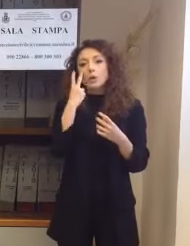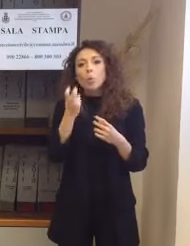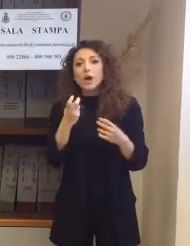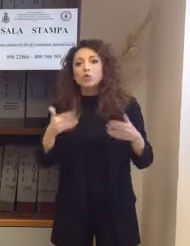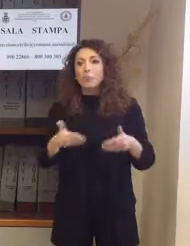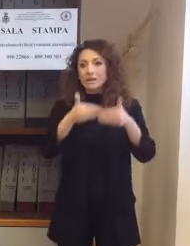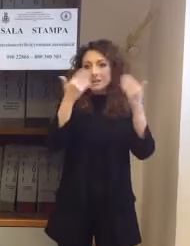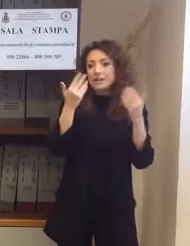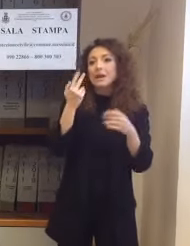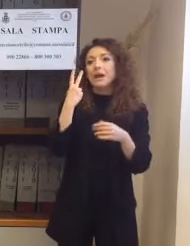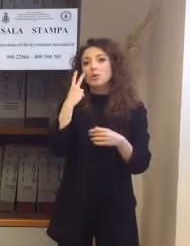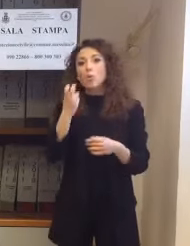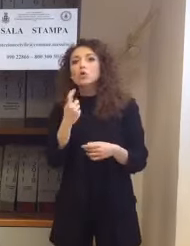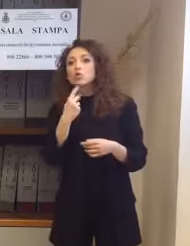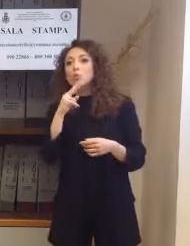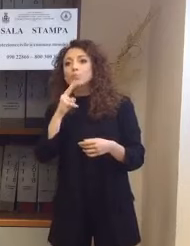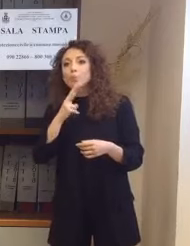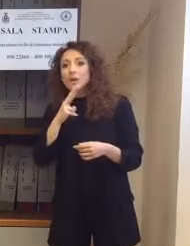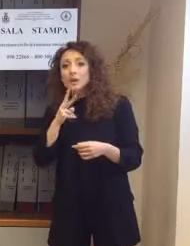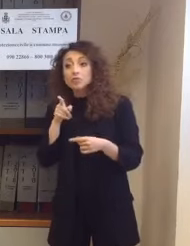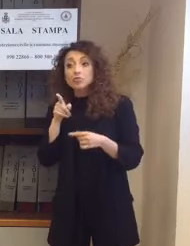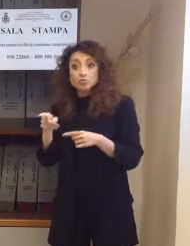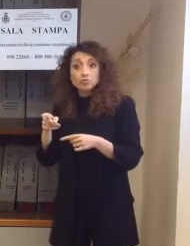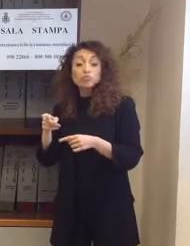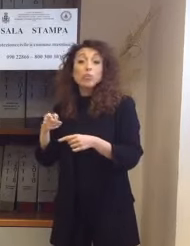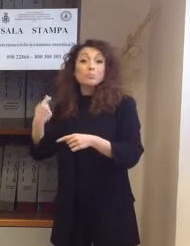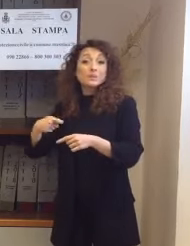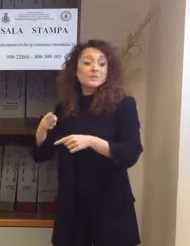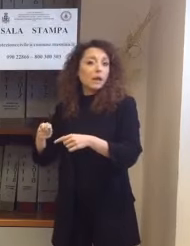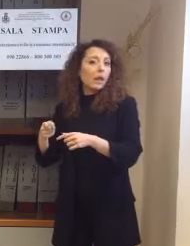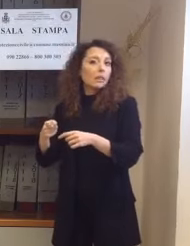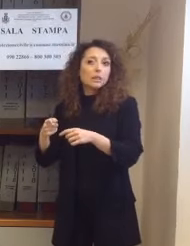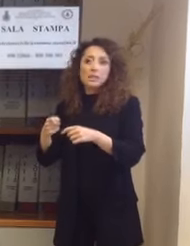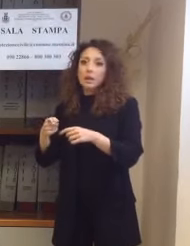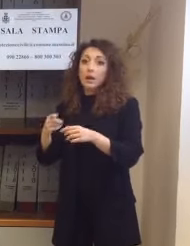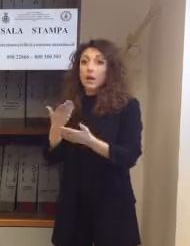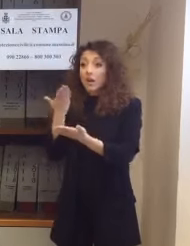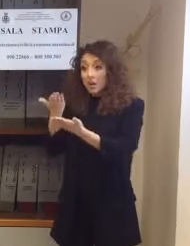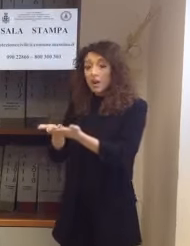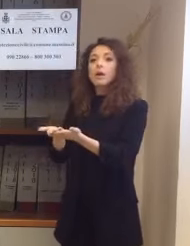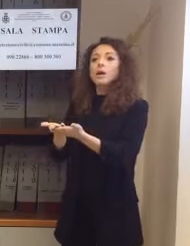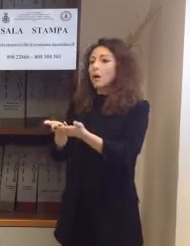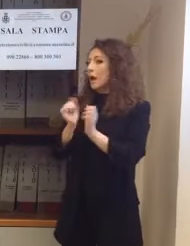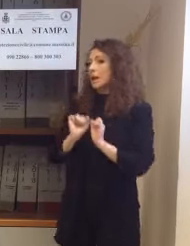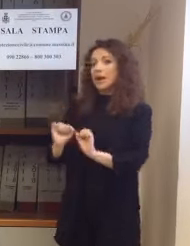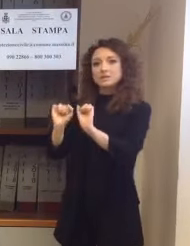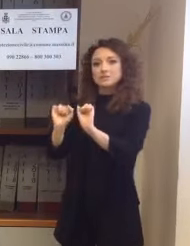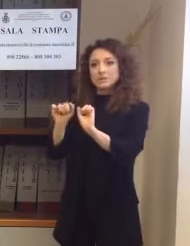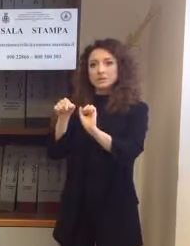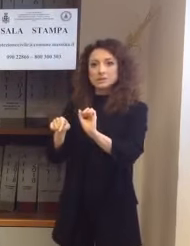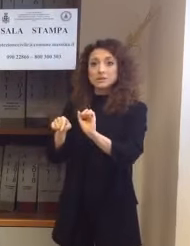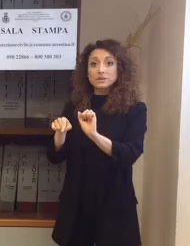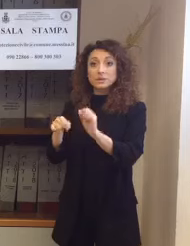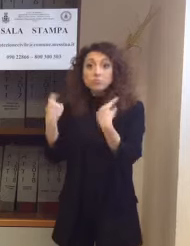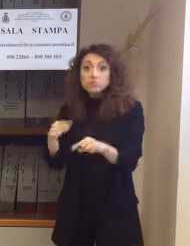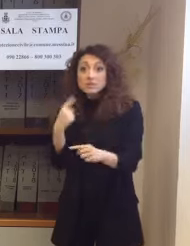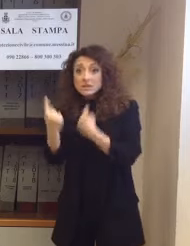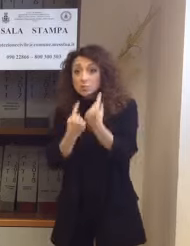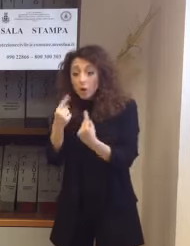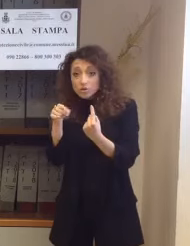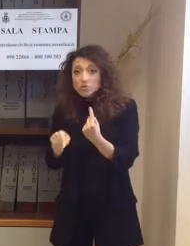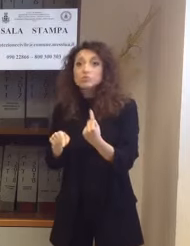pomeriggio, purtroppo è stata respinta. Questa è la situazione che si presenta, questa è